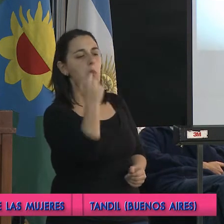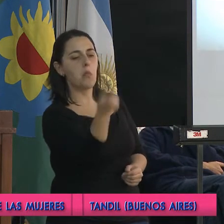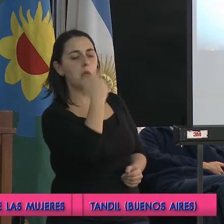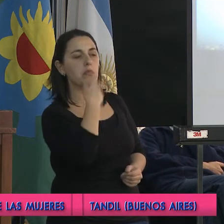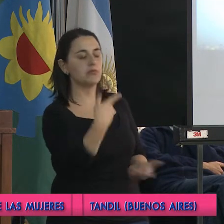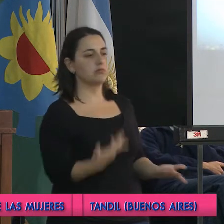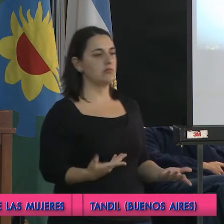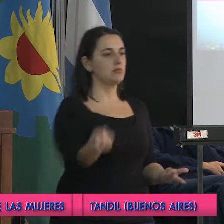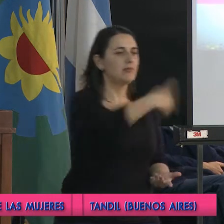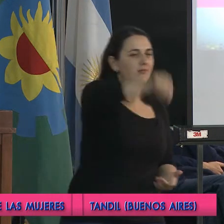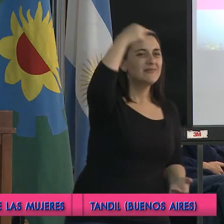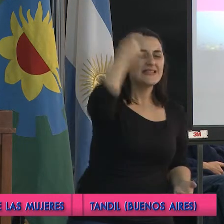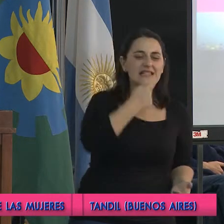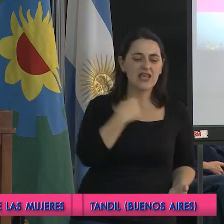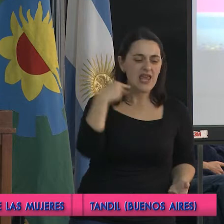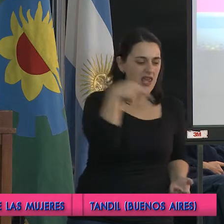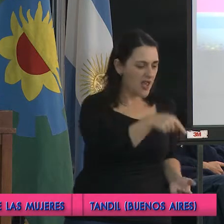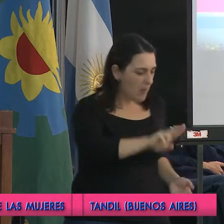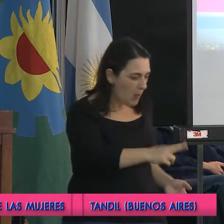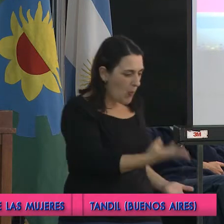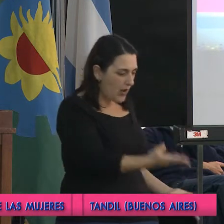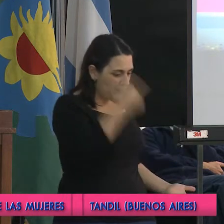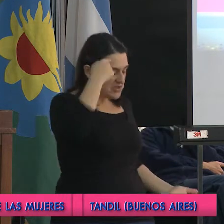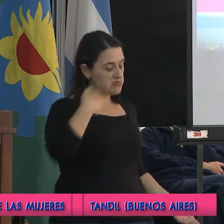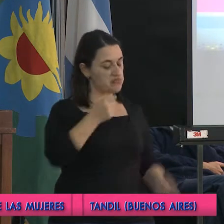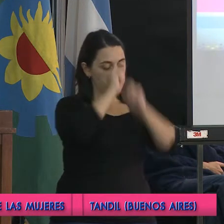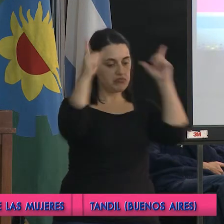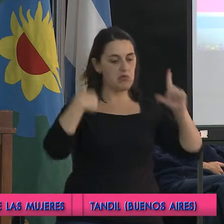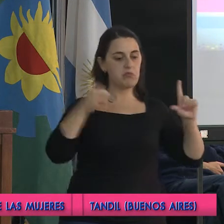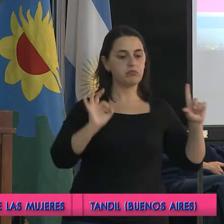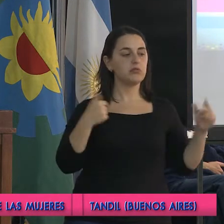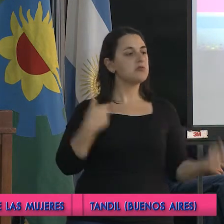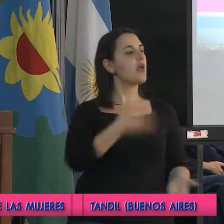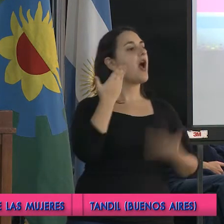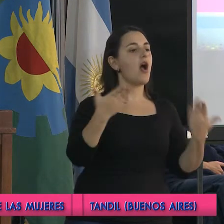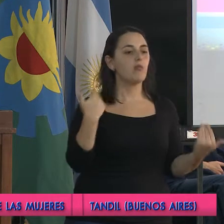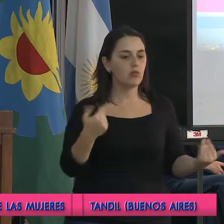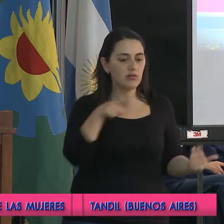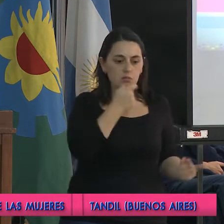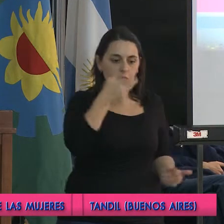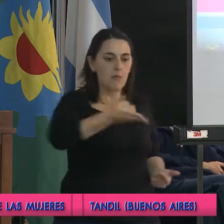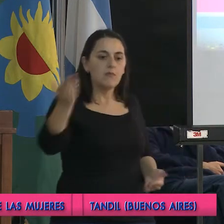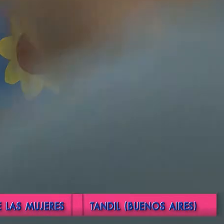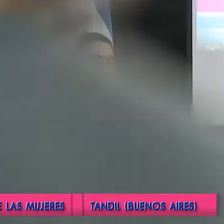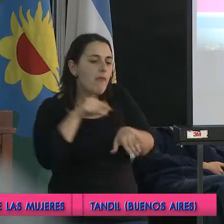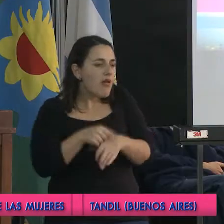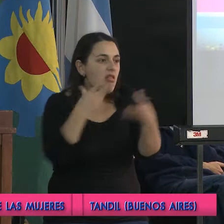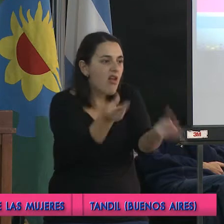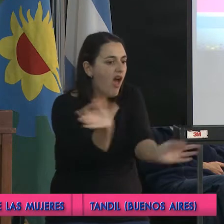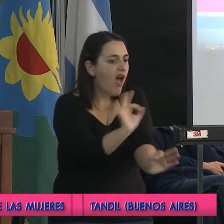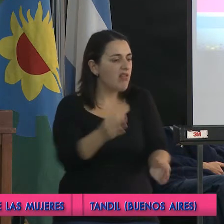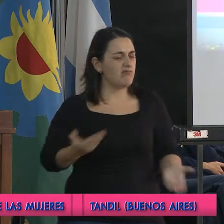una hija, hablar con plena lucidez y no haber requerido algún tipo de asistencia médica que permita soportar esa